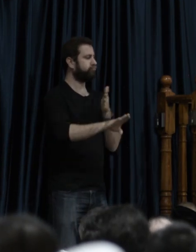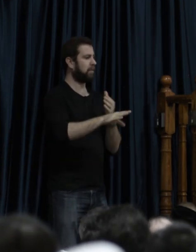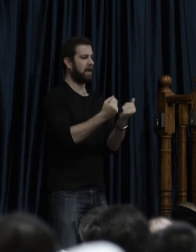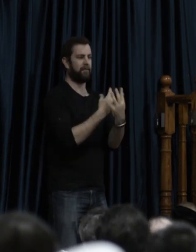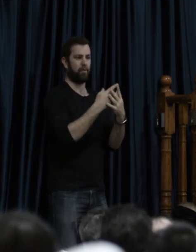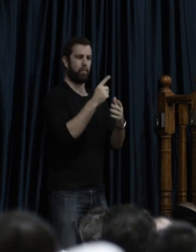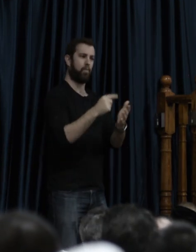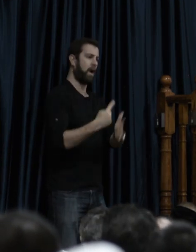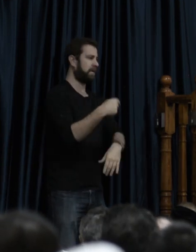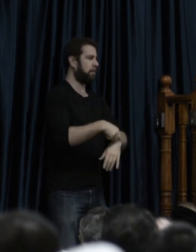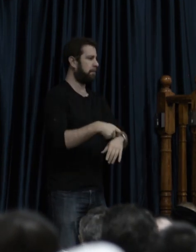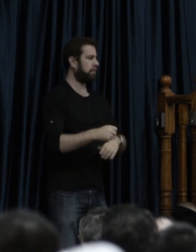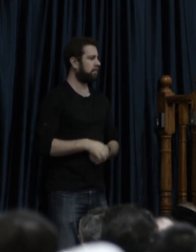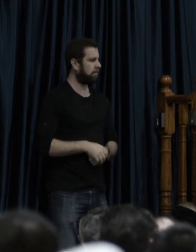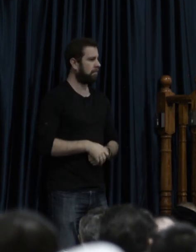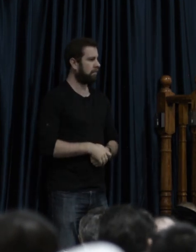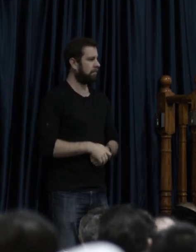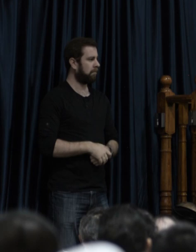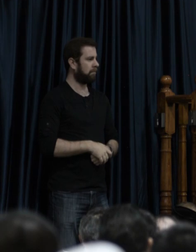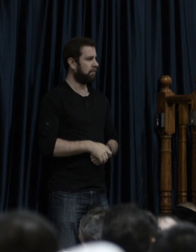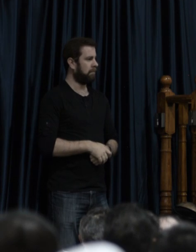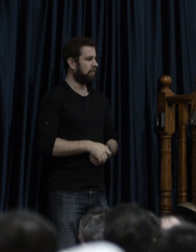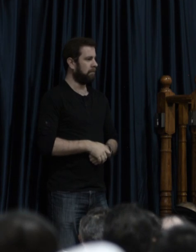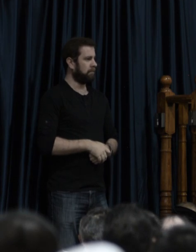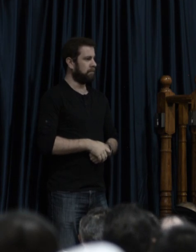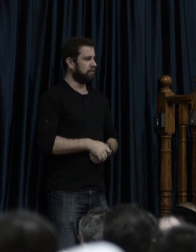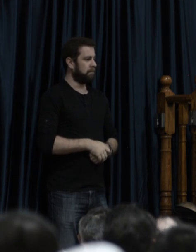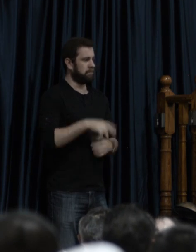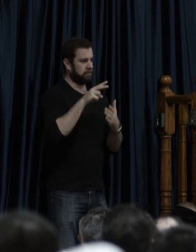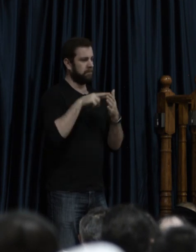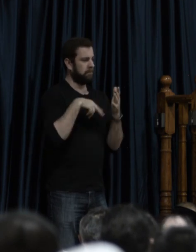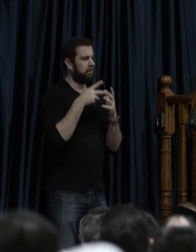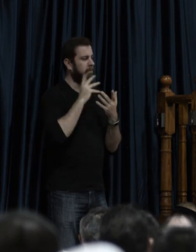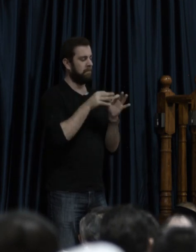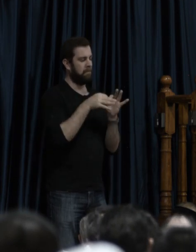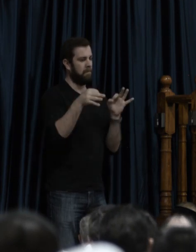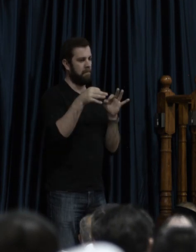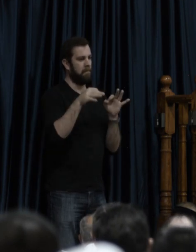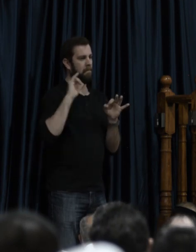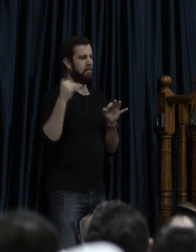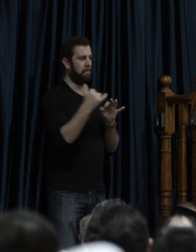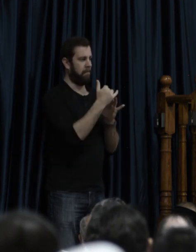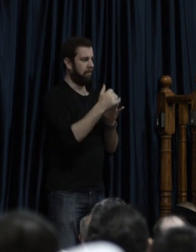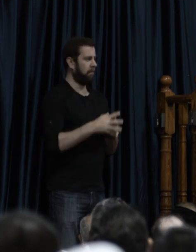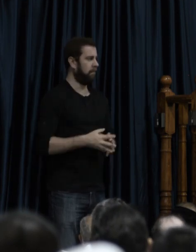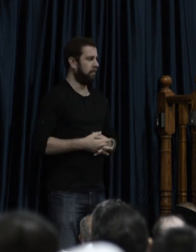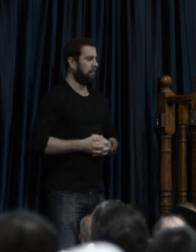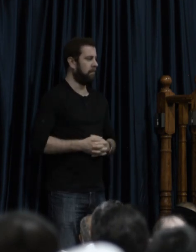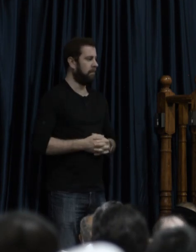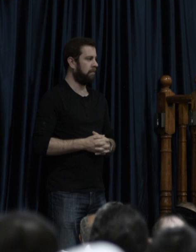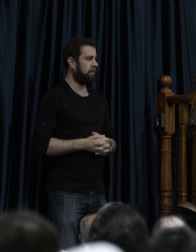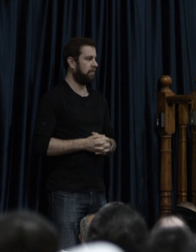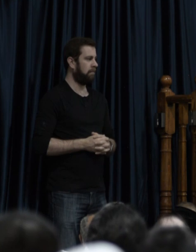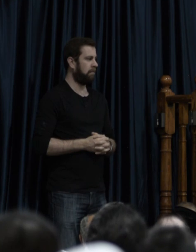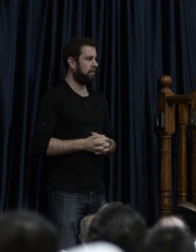read in a tafsir, and it's so profound. إِذَا نَظَرَ الْعَبْدُ إِلَى الْخَلْقِ